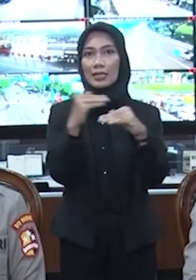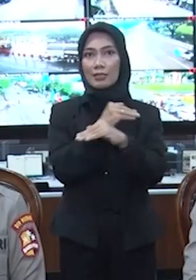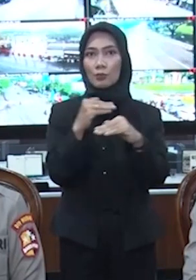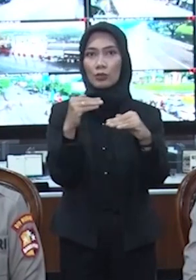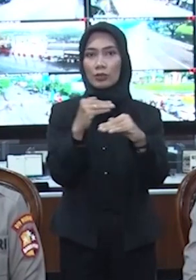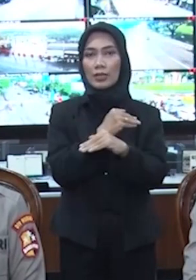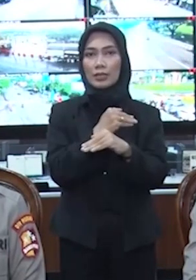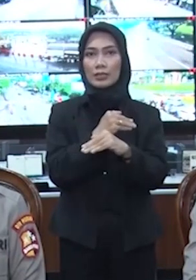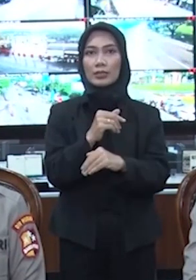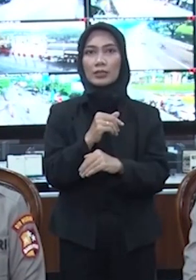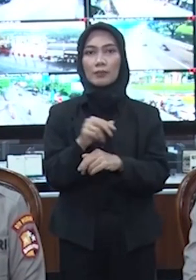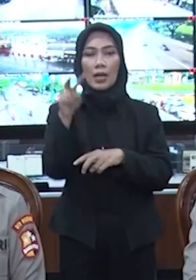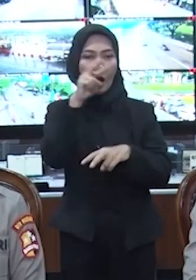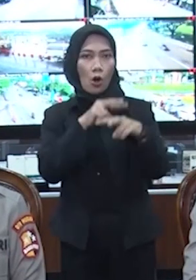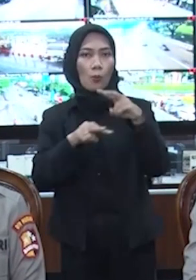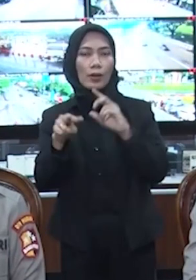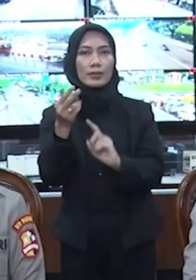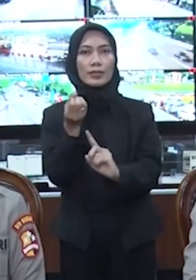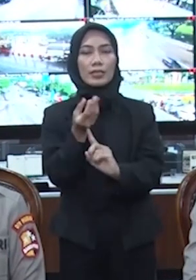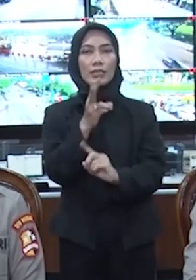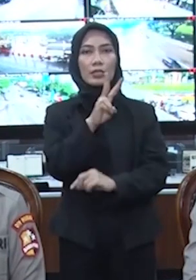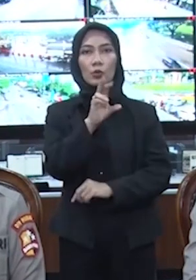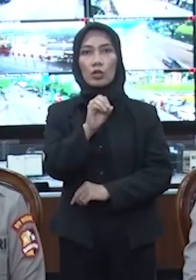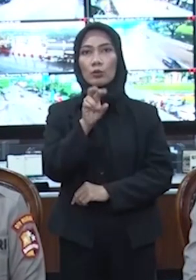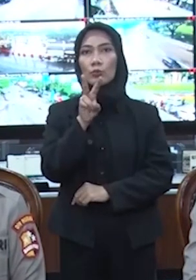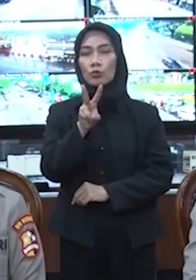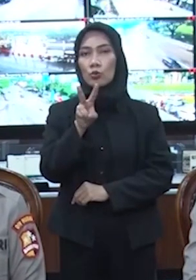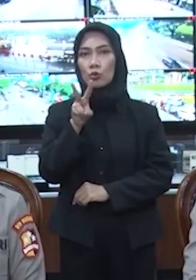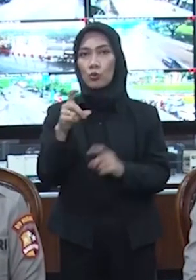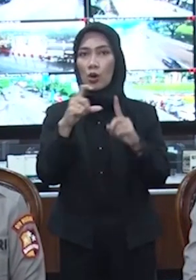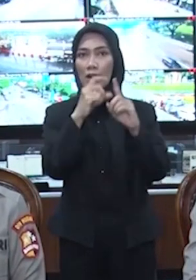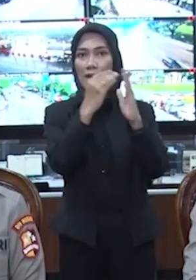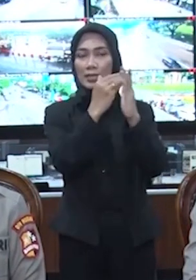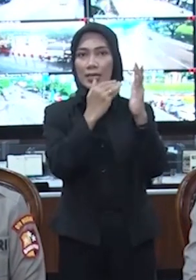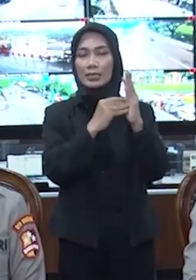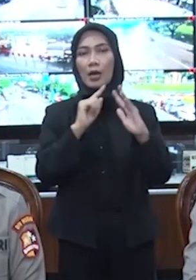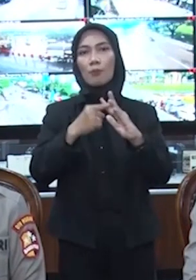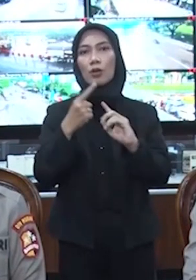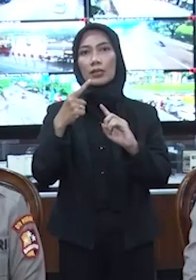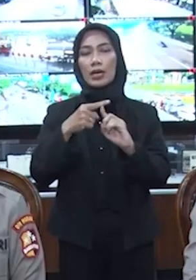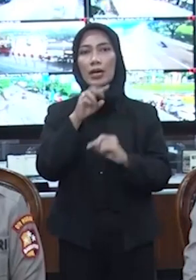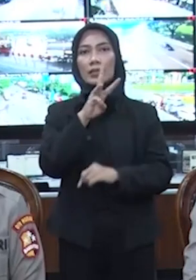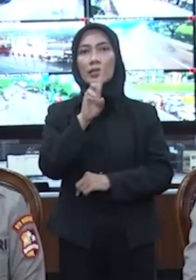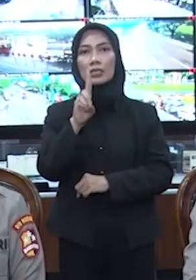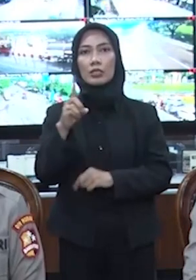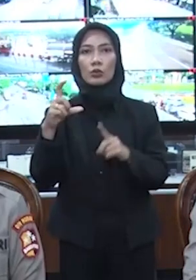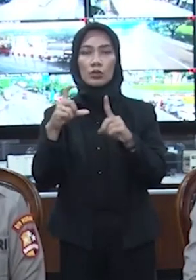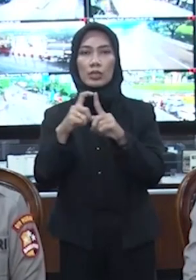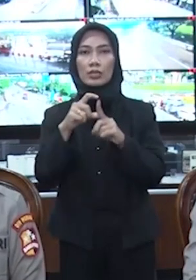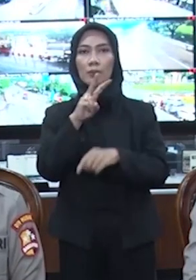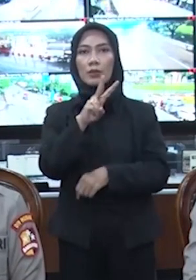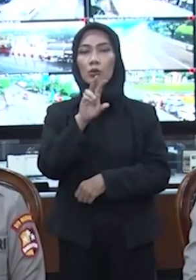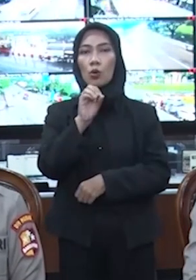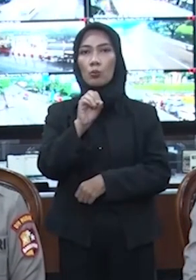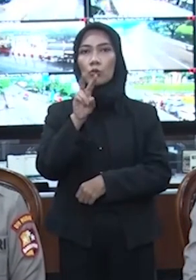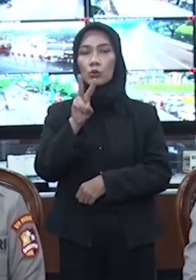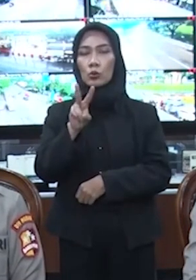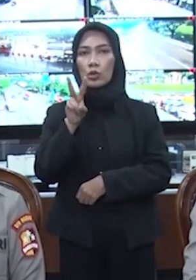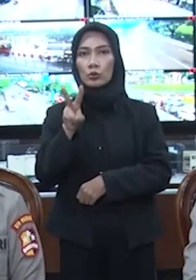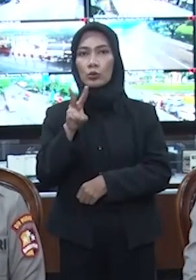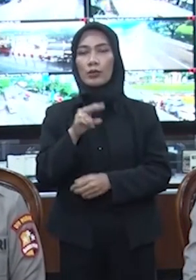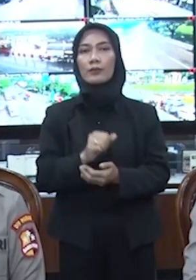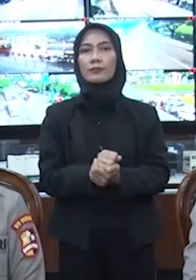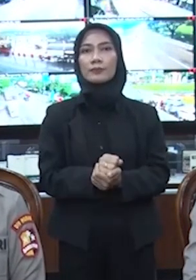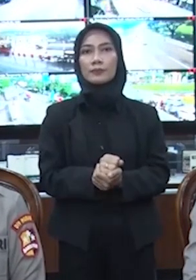pada operasi lilin 2022 tanggal 31 Desember 2022 dengan rincian